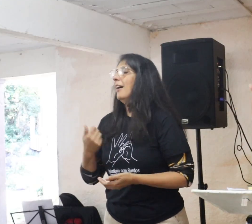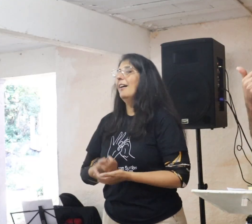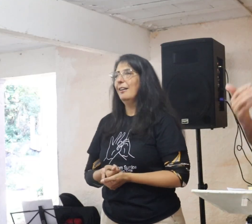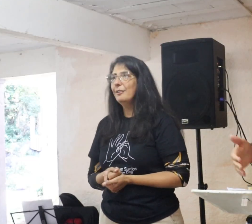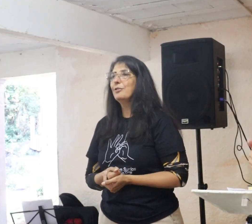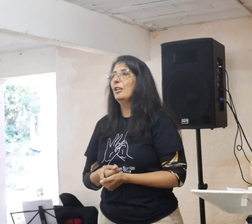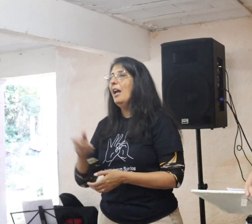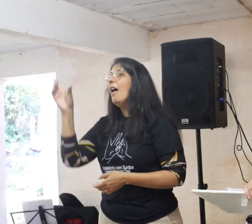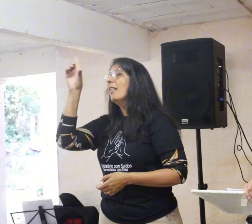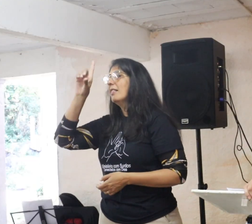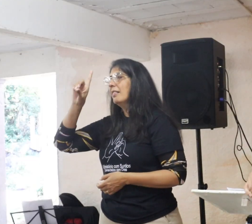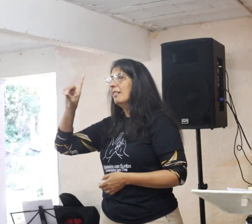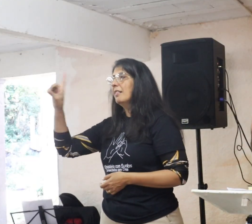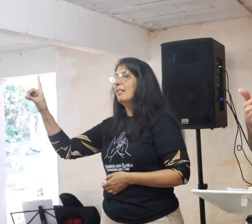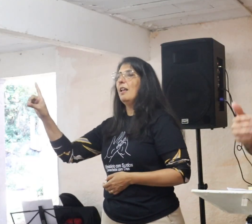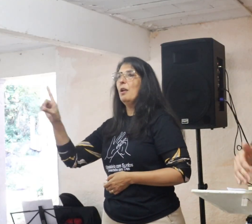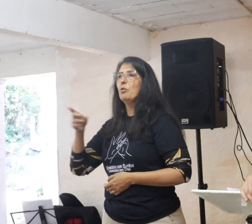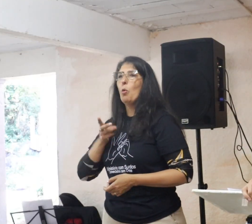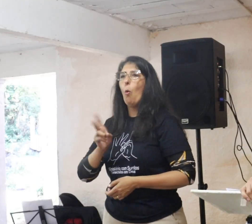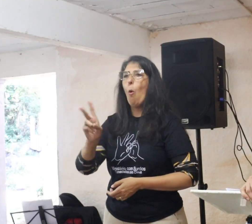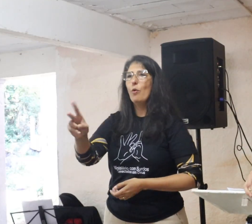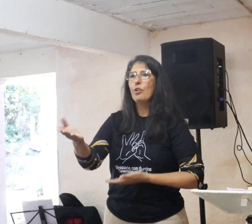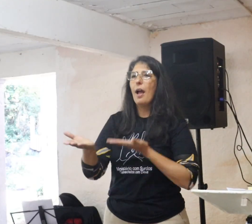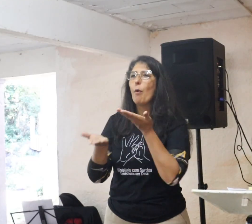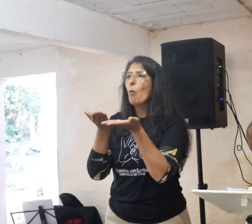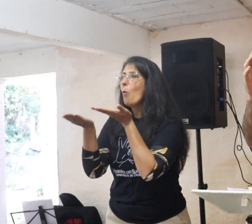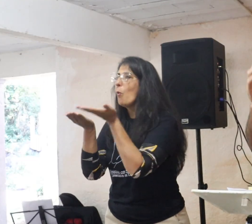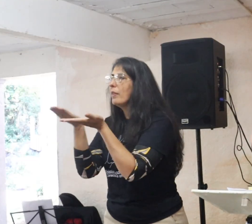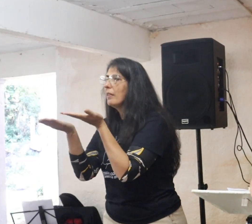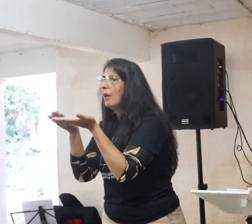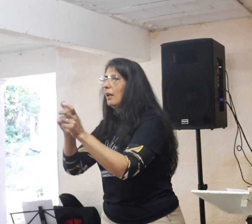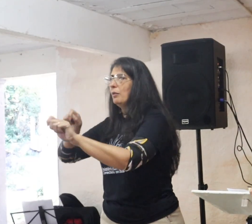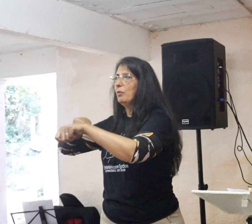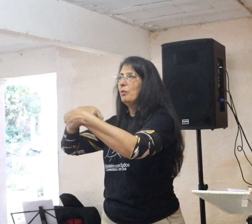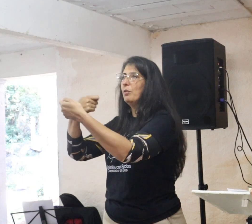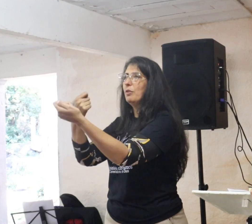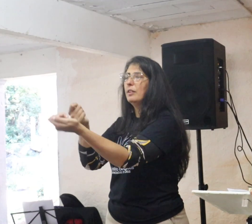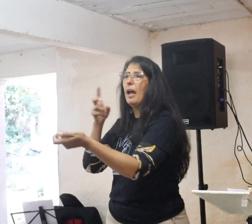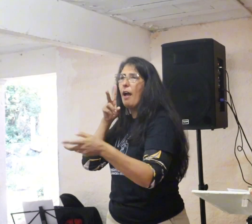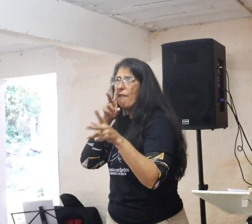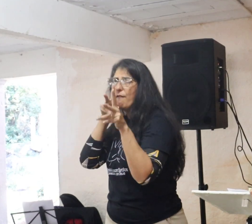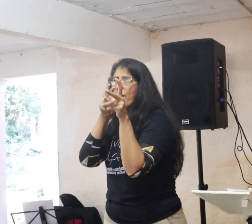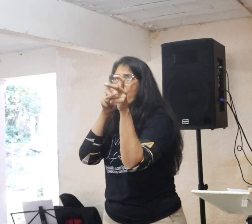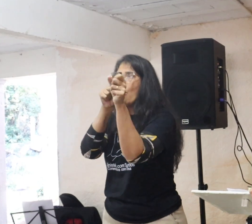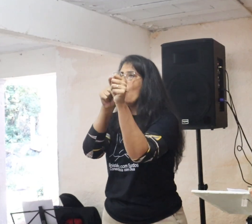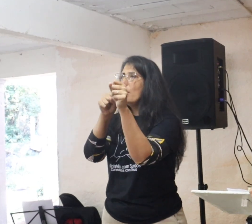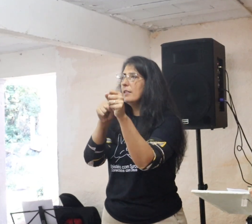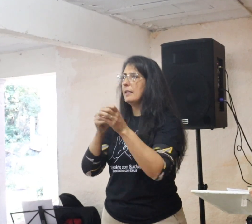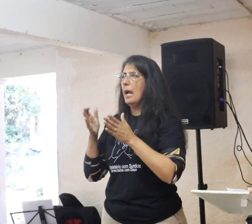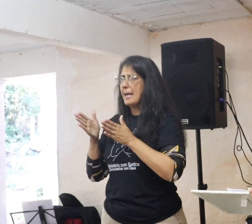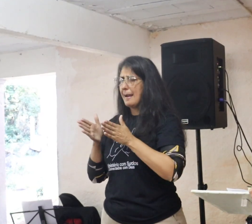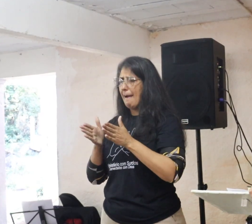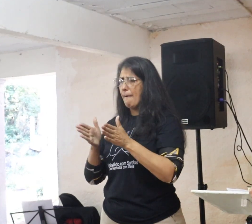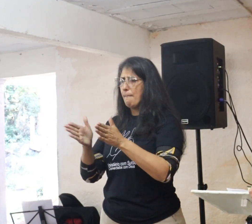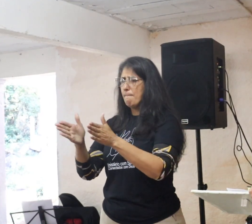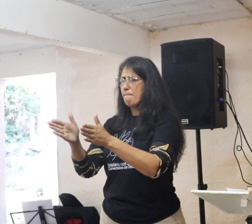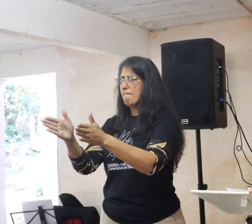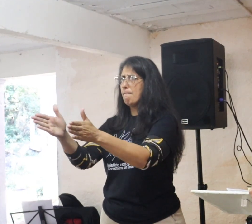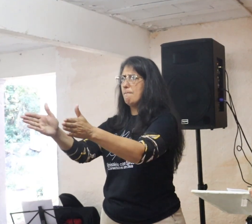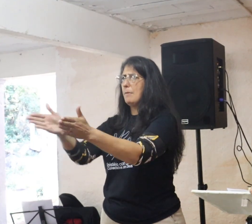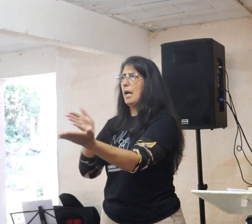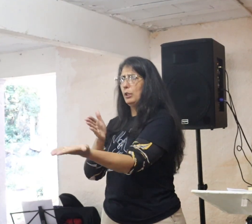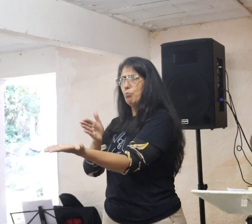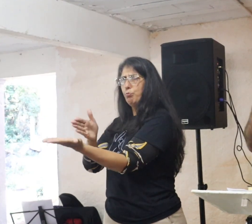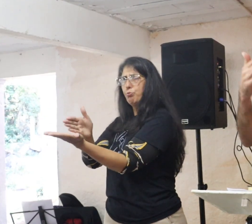cuidando, abençoando, né? Renovando as forças para continuar aí nessa caminhada boa, né? De servir o Senhor como